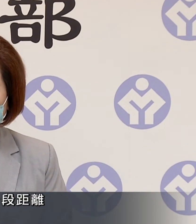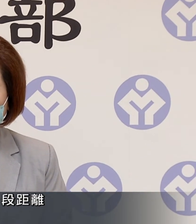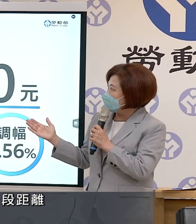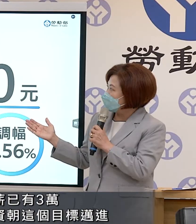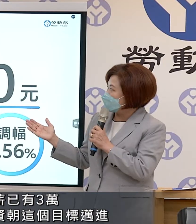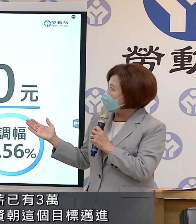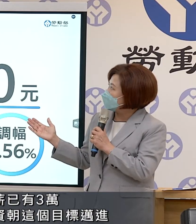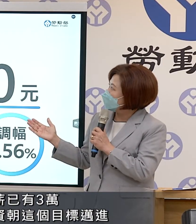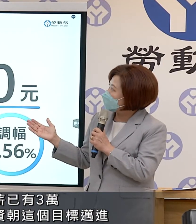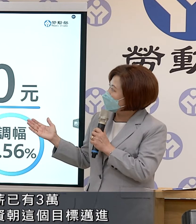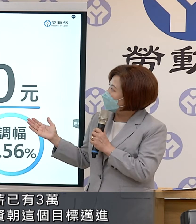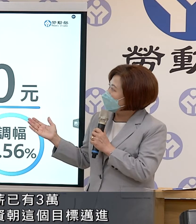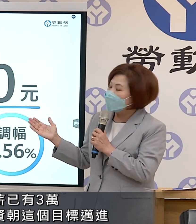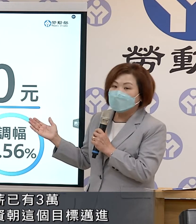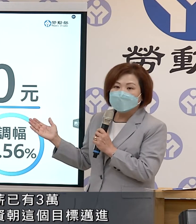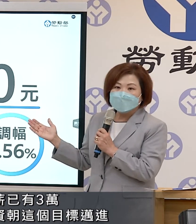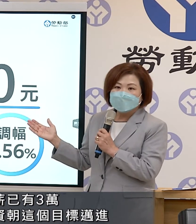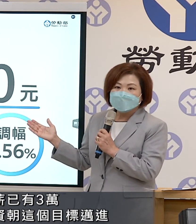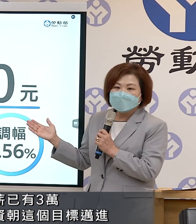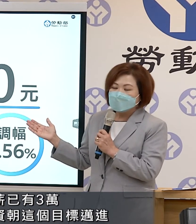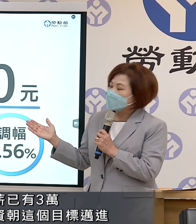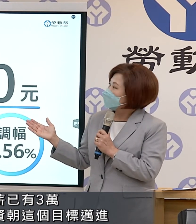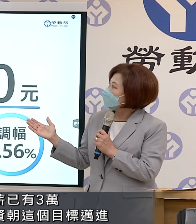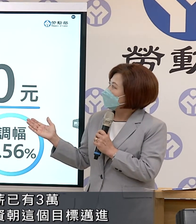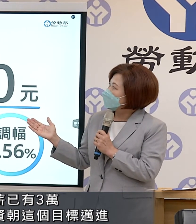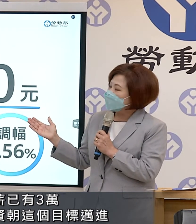大部分年轻人迄今已经有3万元，未来也会